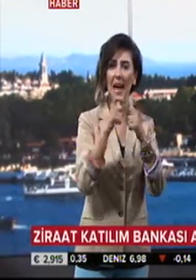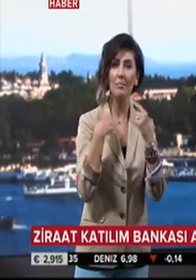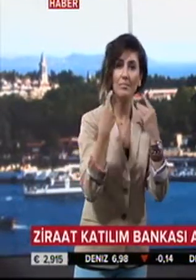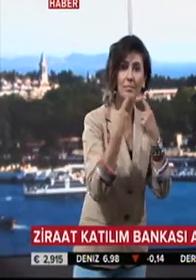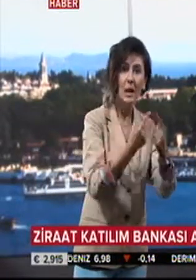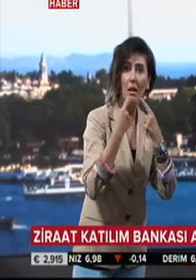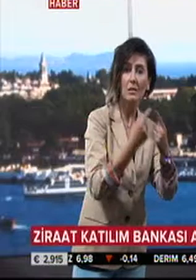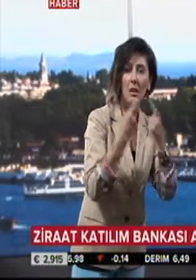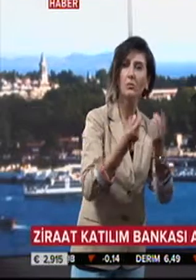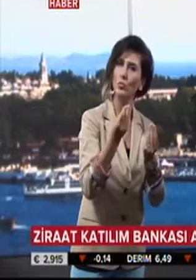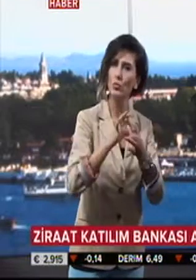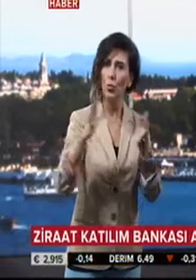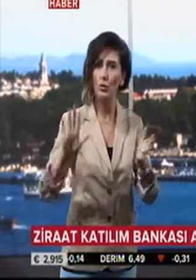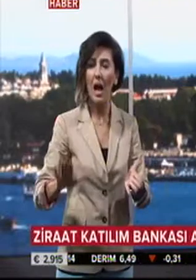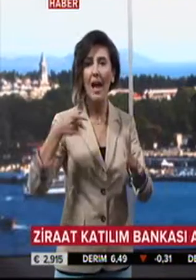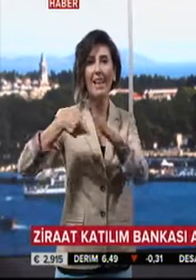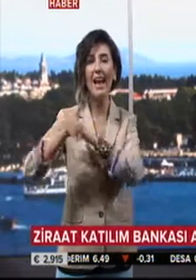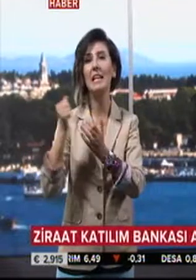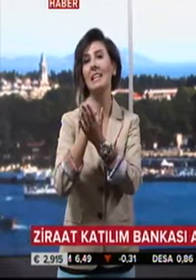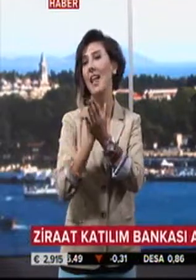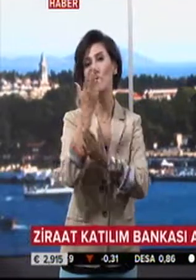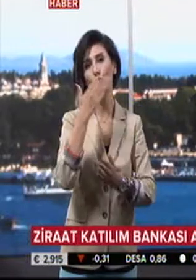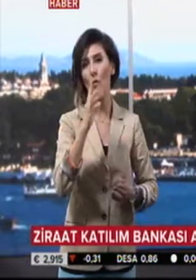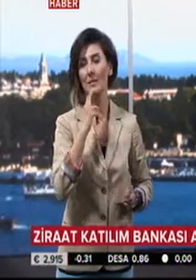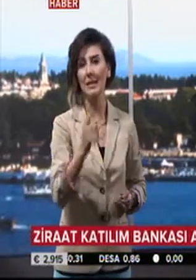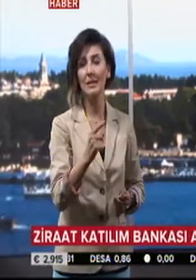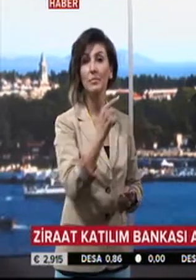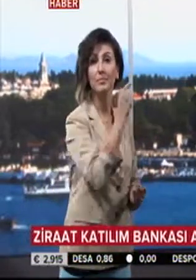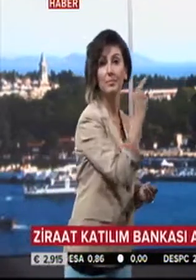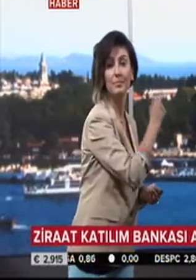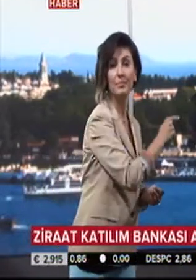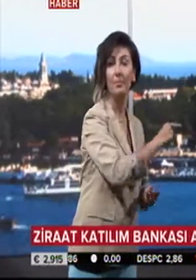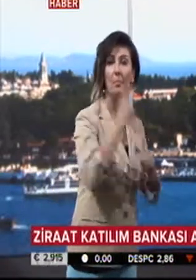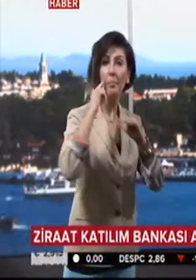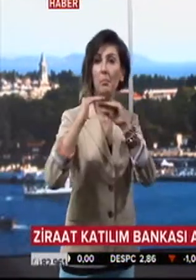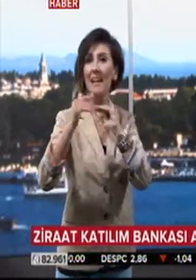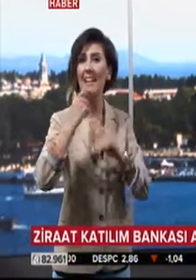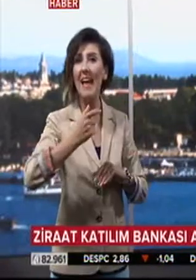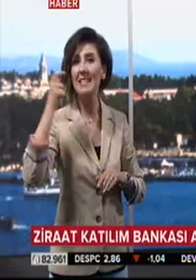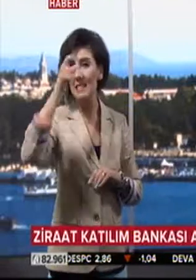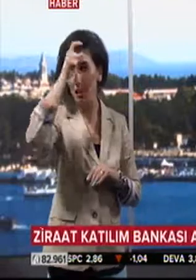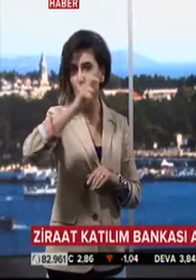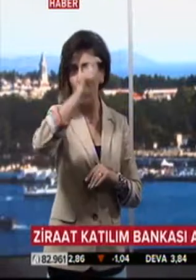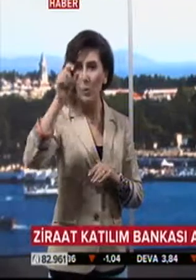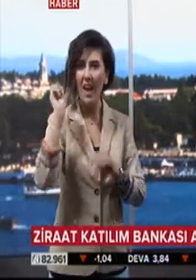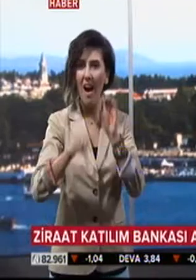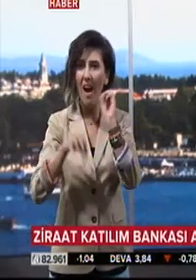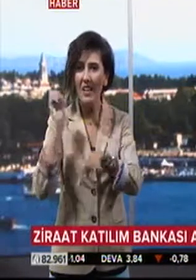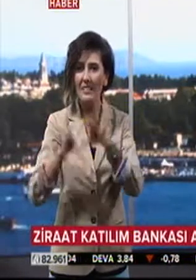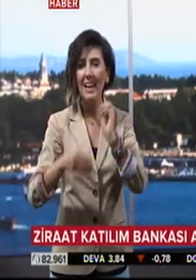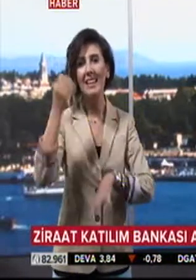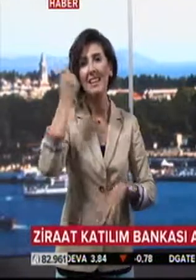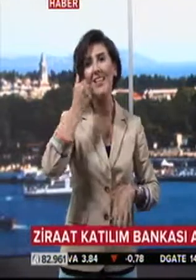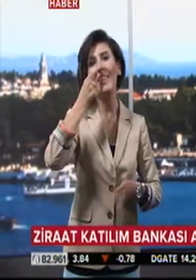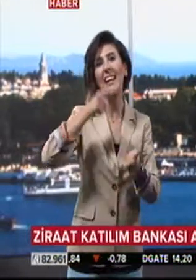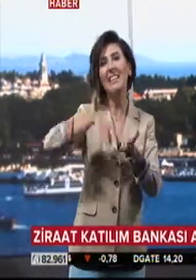ancak ihanetin ilacı yoktur dedi. Erdoğan, milletin eski Türkiye artıklarının yalanlarına itibar etmediğini